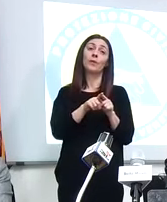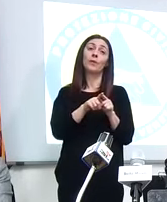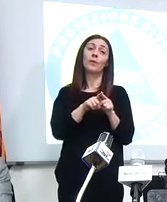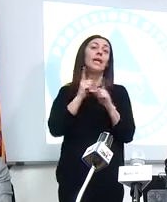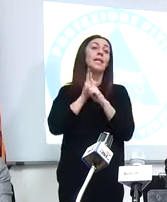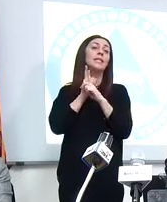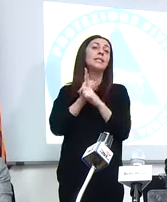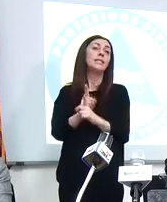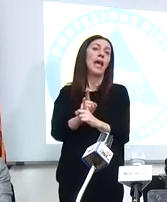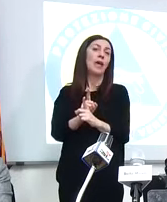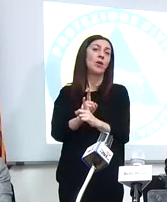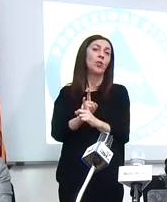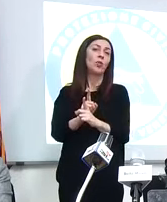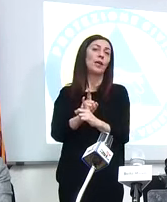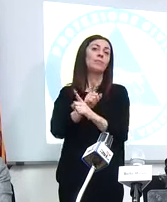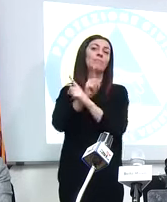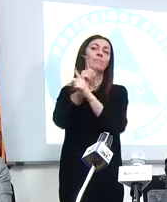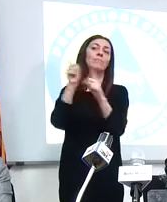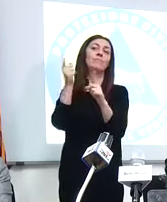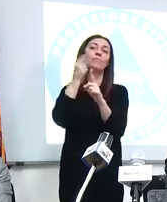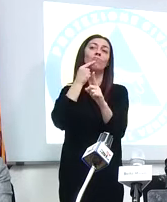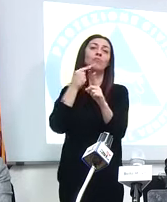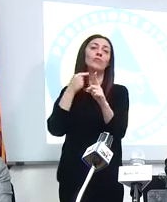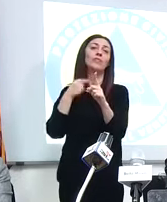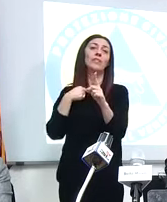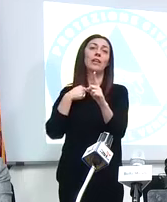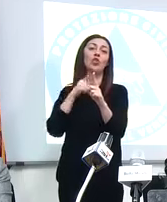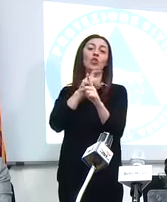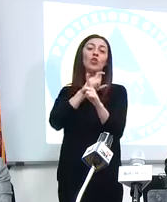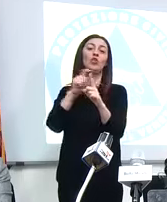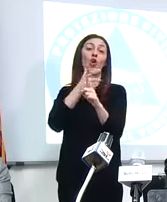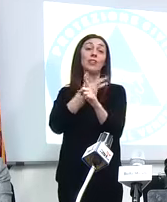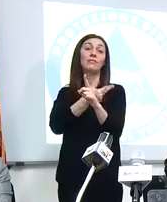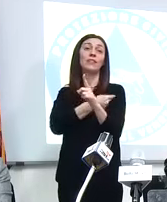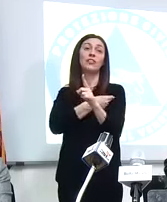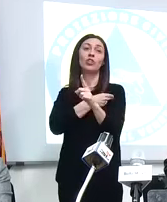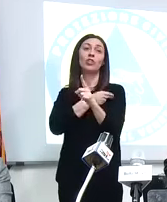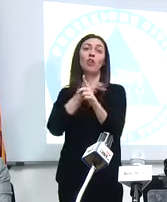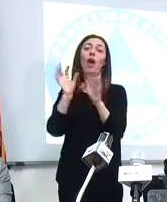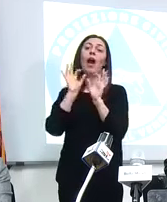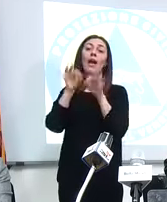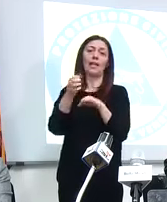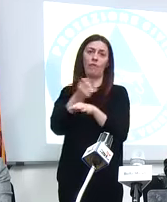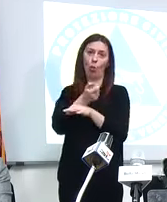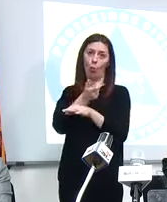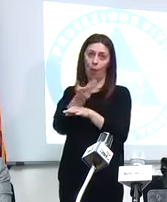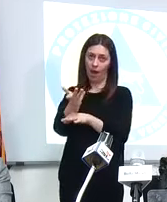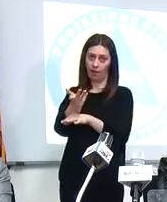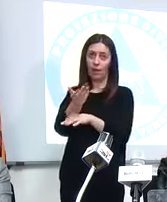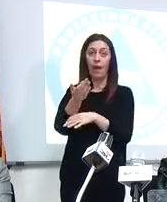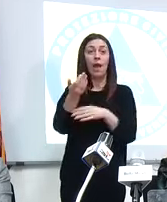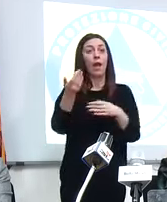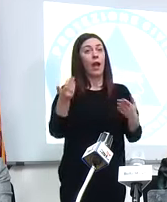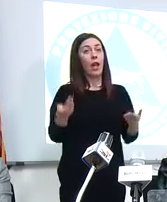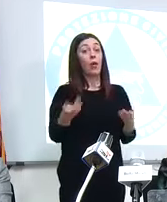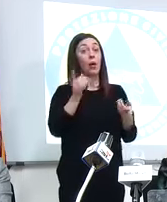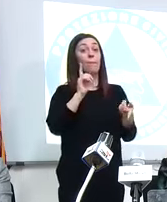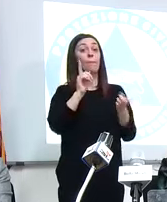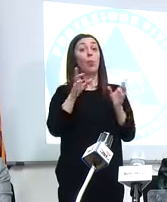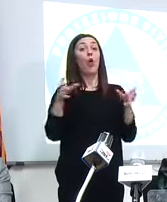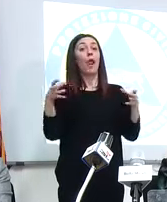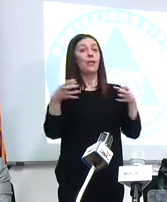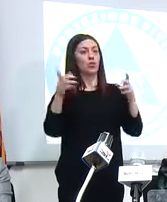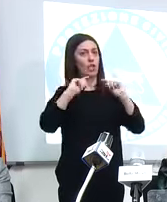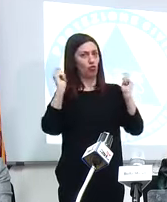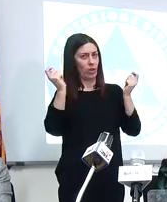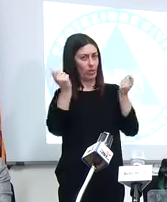arriverà. Allora, per quanto riguarda la popolazione generale, perché penso che questa sia, insomma, la cosa più